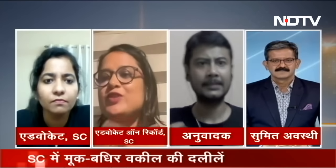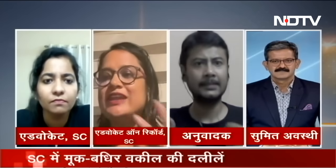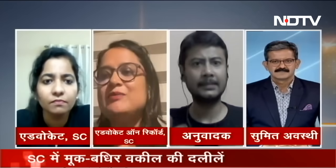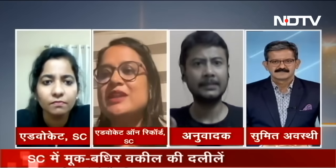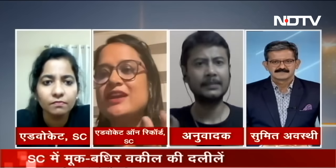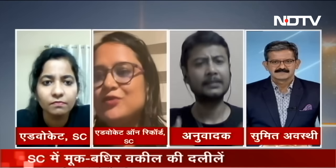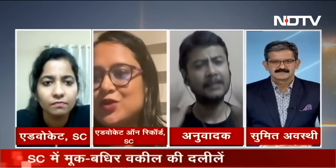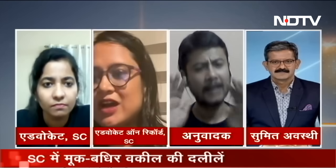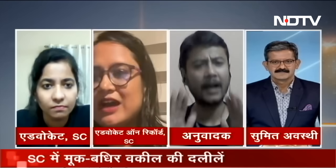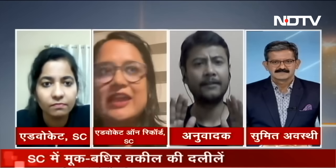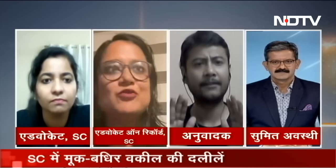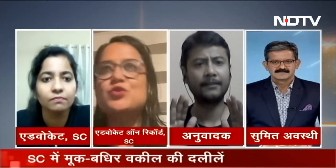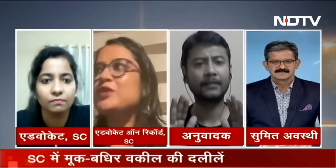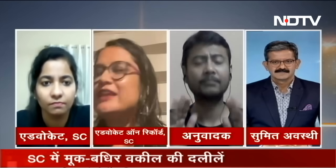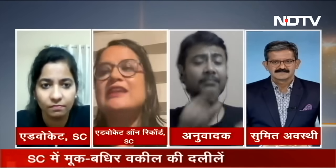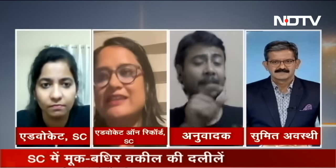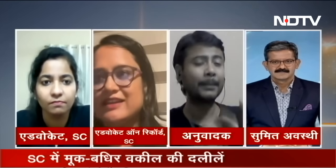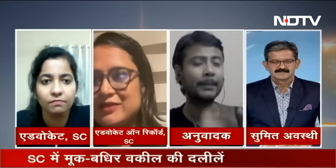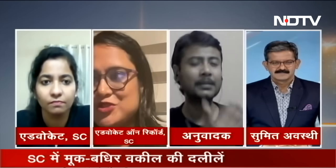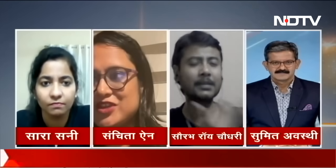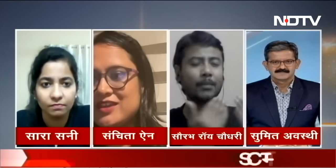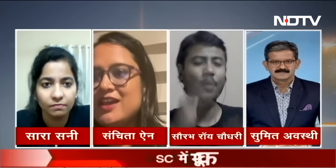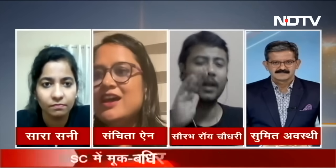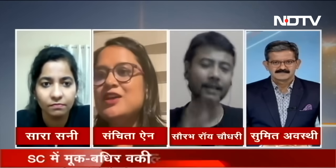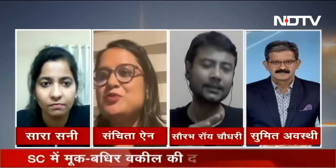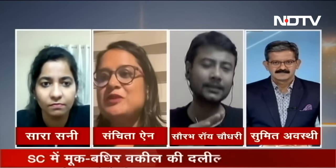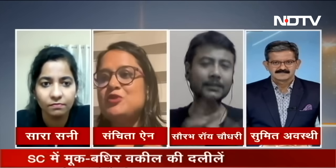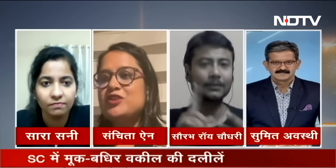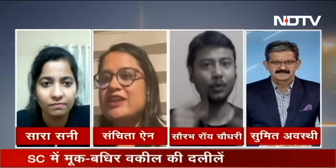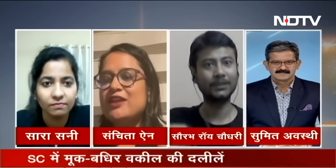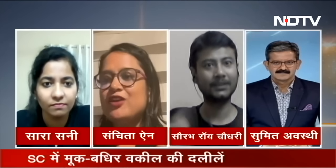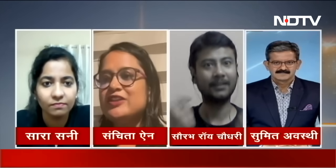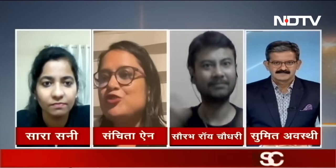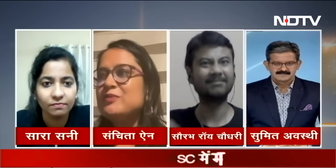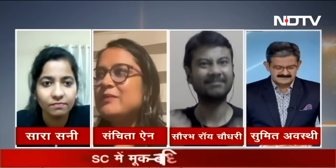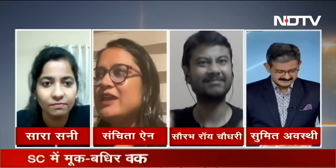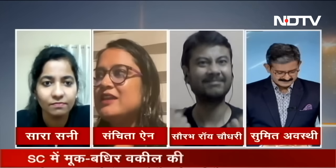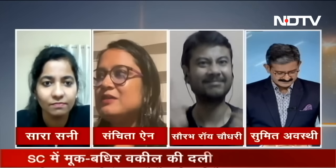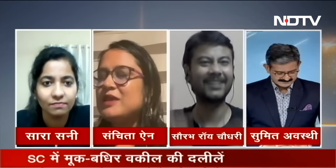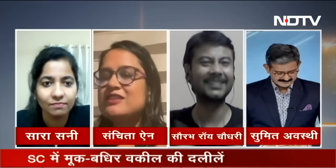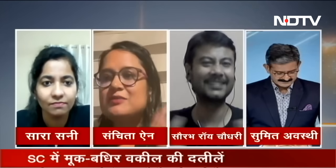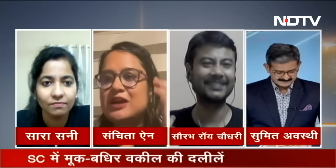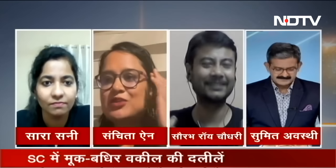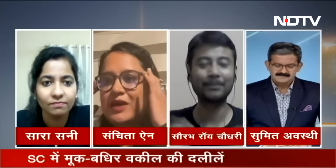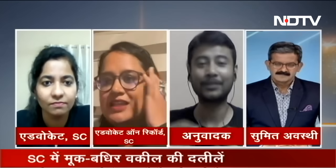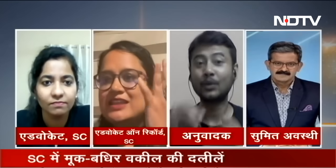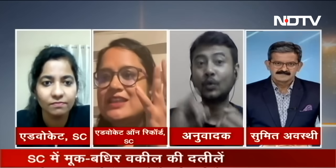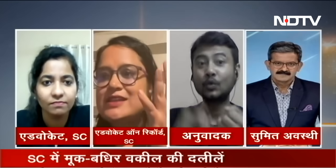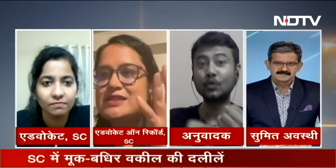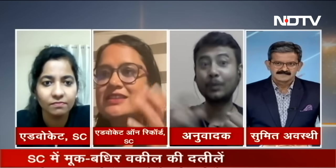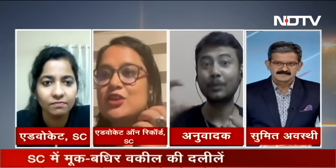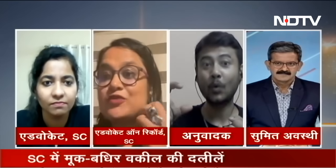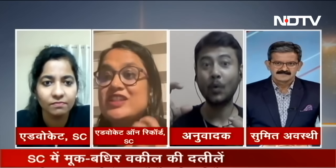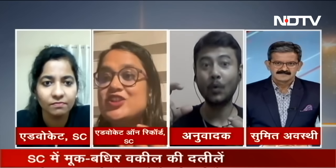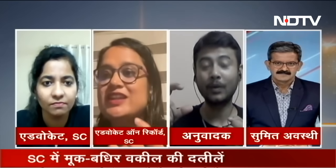जिनको वो नहीं मिलेगा वो कहाँ है, वो तो कहीं नहीं दिख रहा है मुझे। सुप्रीम कोर्ट के कॉरिडोर में मैं तब अनुमान ही नहीं